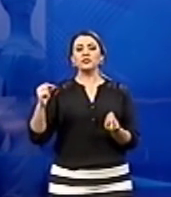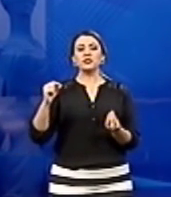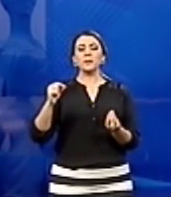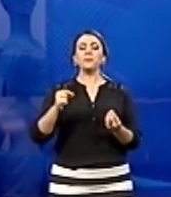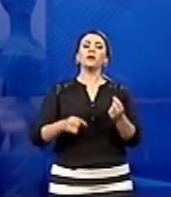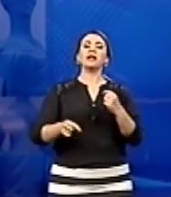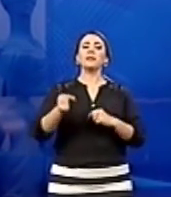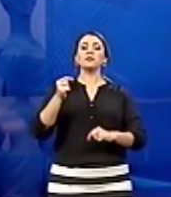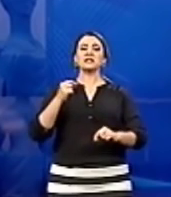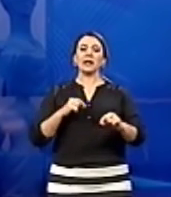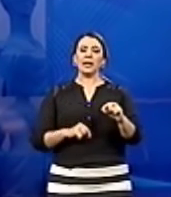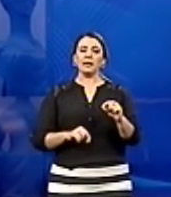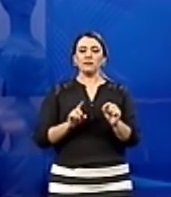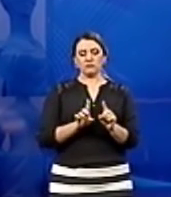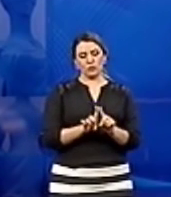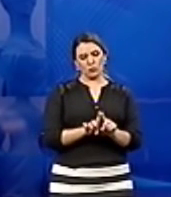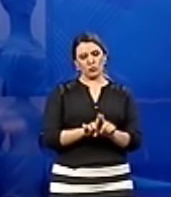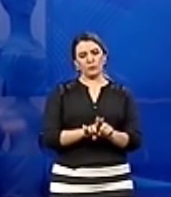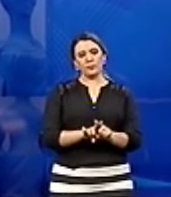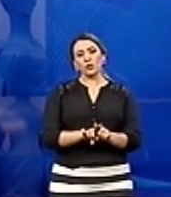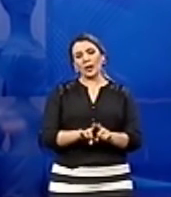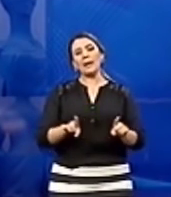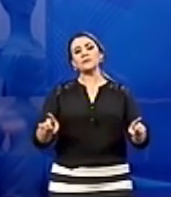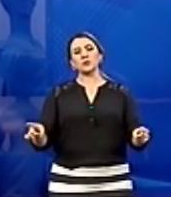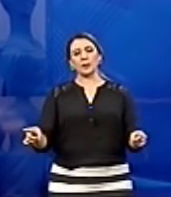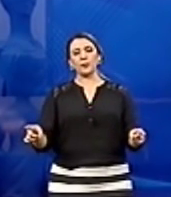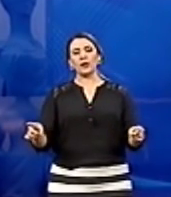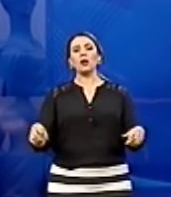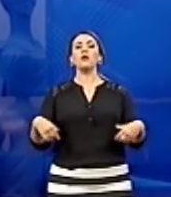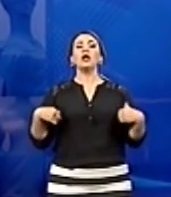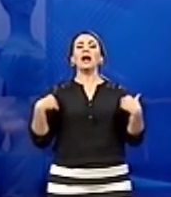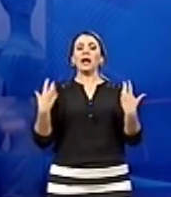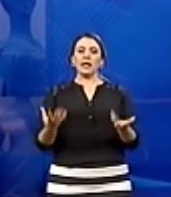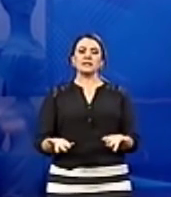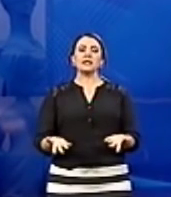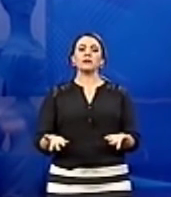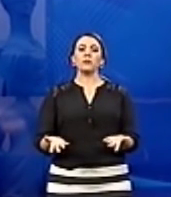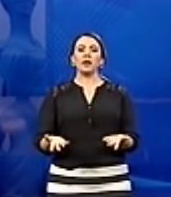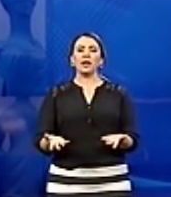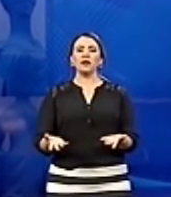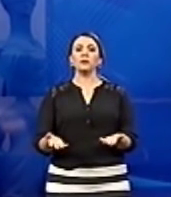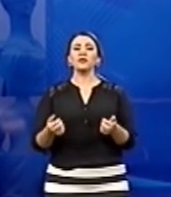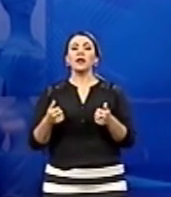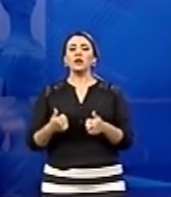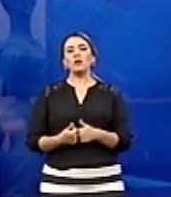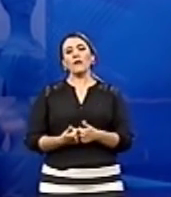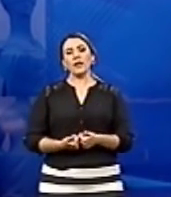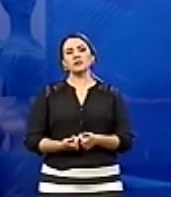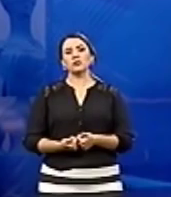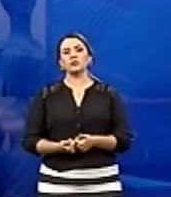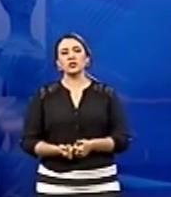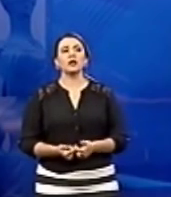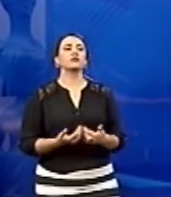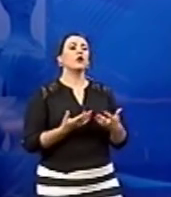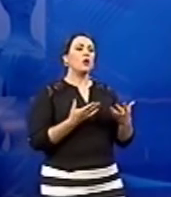de poder buscar, num lapso temporal, a reinserção no mercado. E qual é esse outro direito?